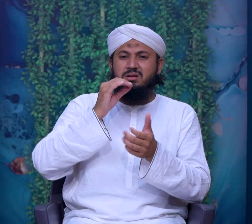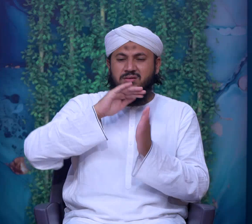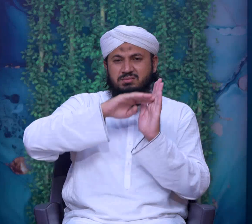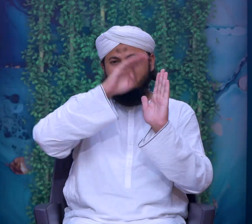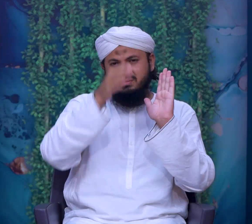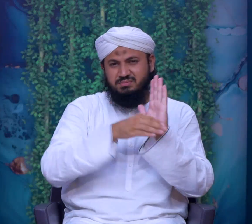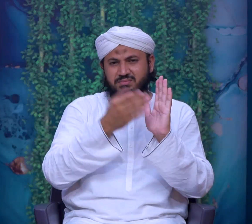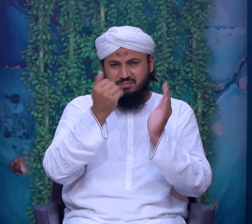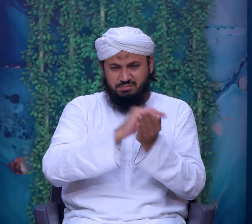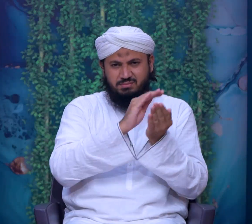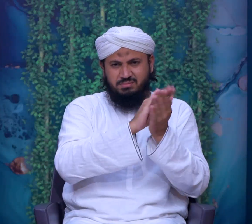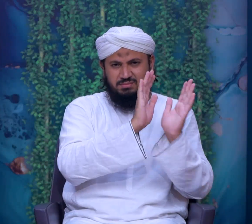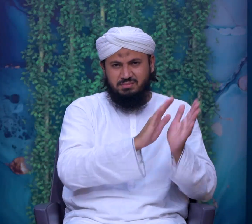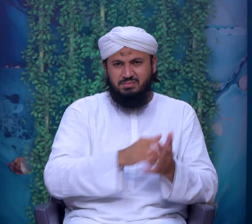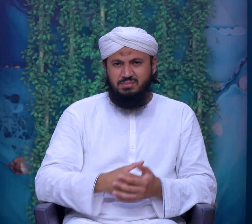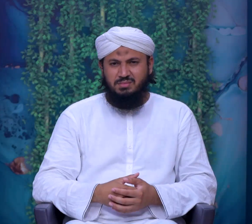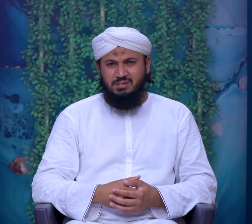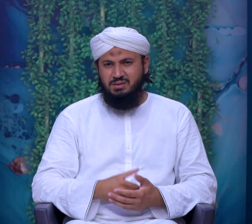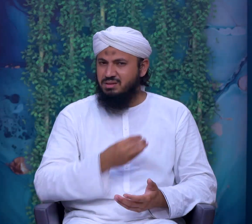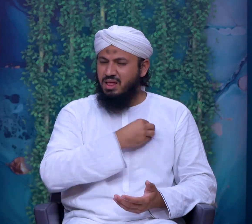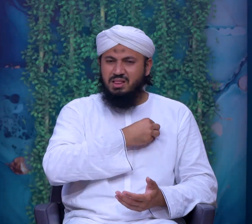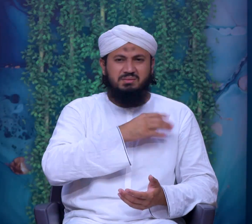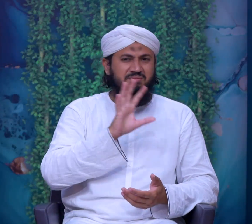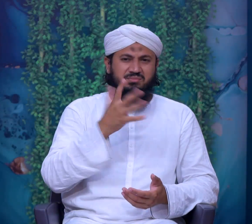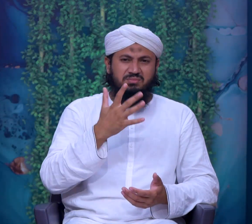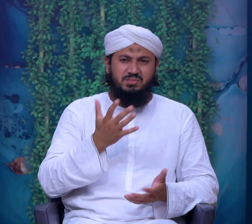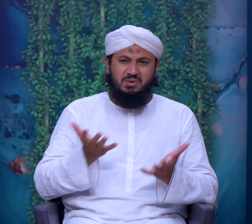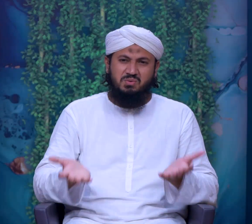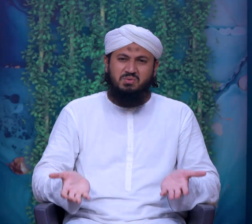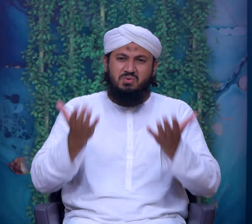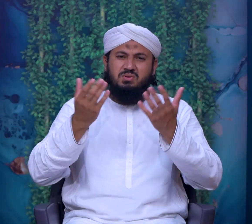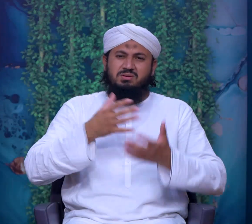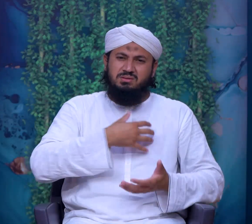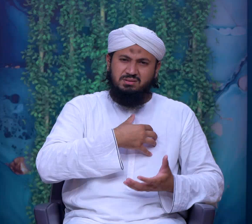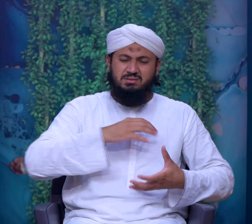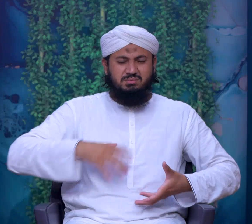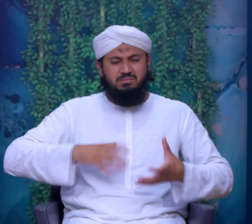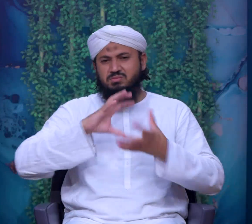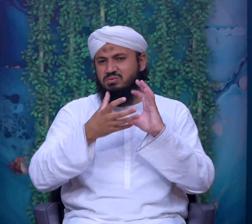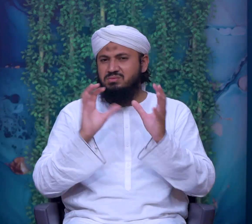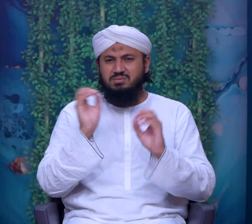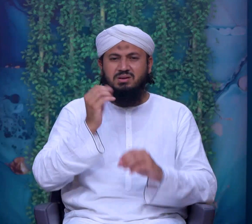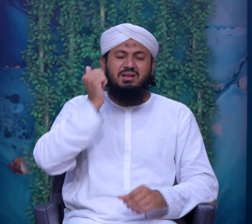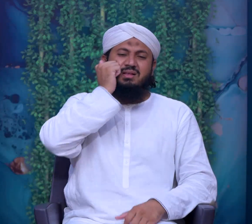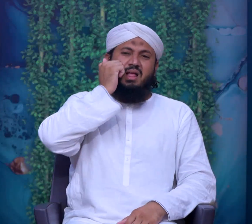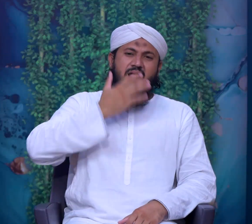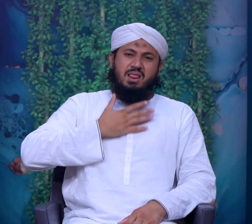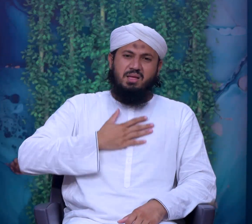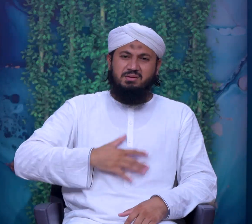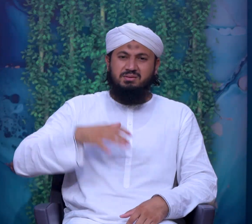وآلہ وصحبہ وسلم میرے شکم میں تشریف فرما رہے میں نے کبھی درد و الم، بوجھ یا پیٹ میں مروڑ محسوس نہ کیا۔ کامل 9